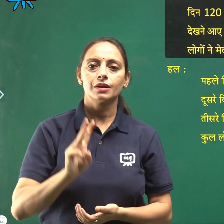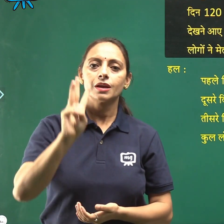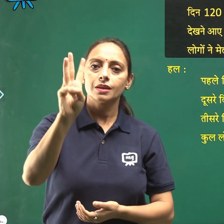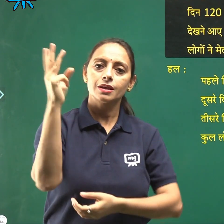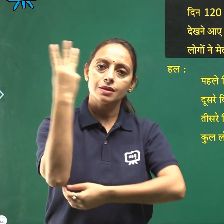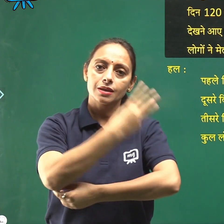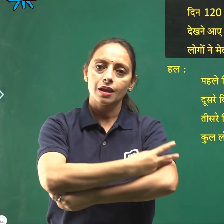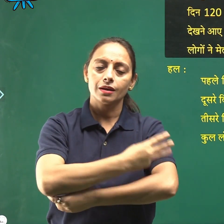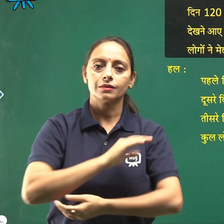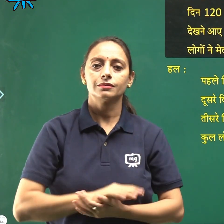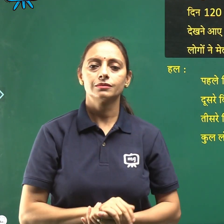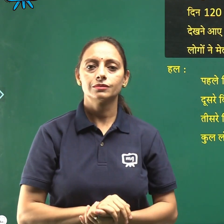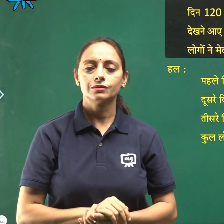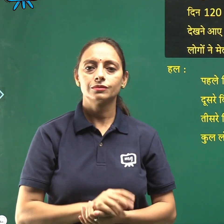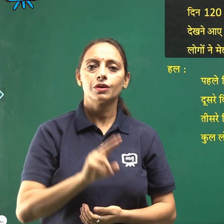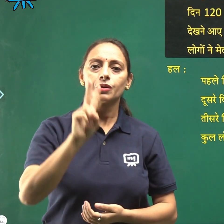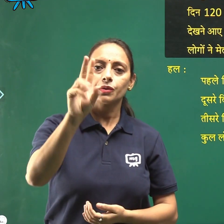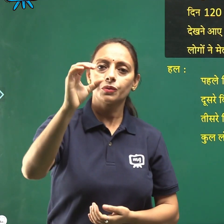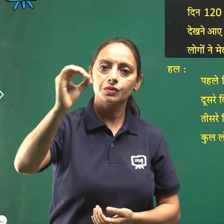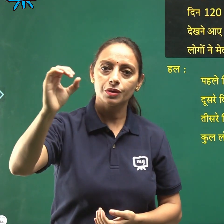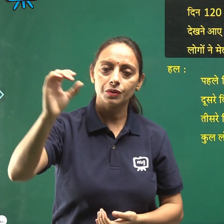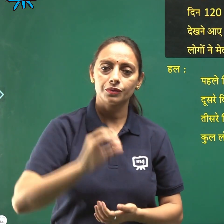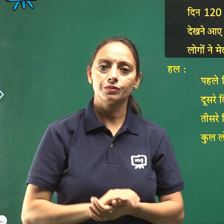तीसरे दिन 200,